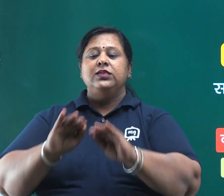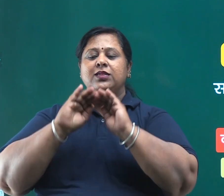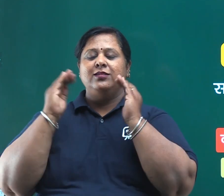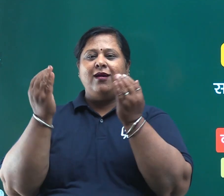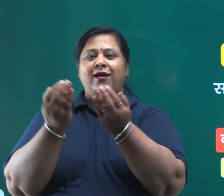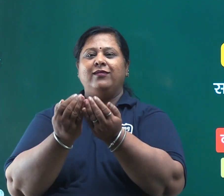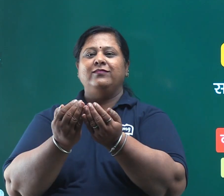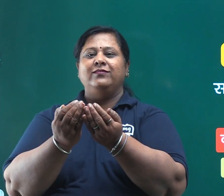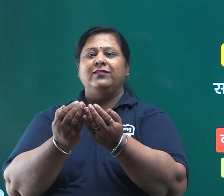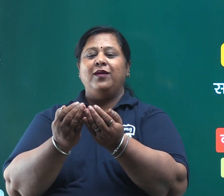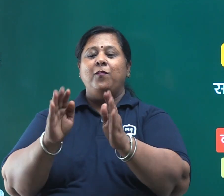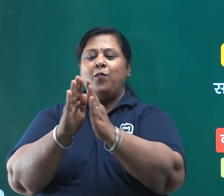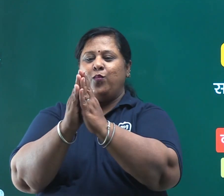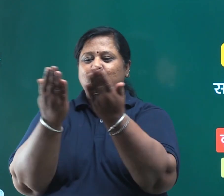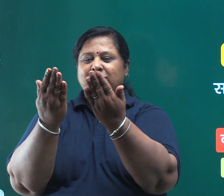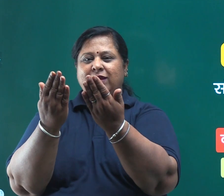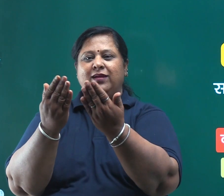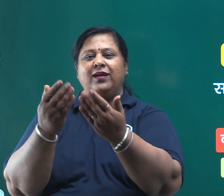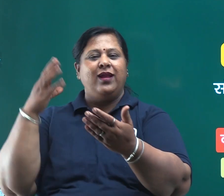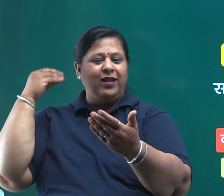संसार पुस्तक है